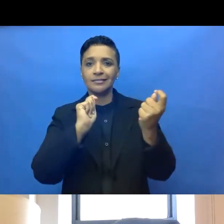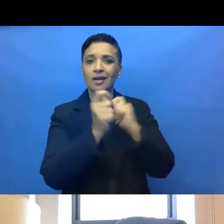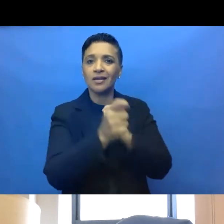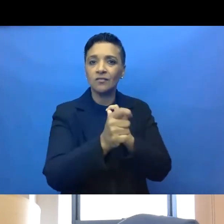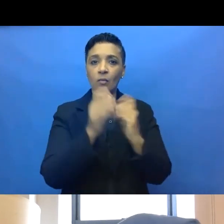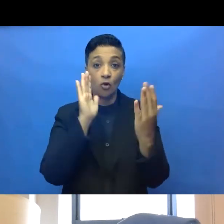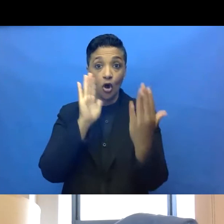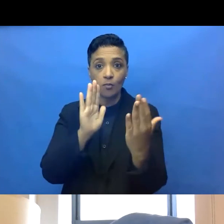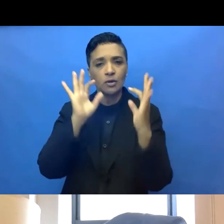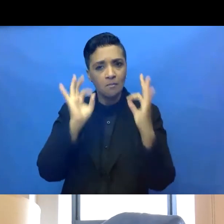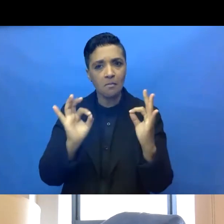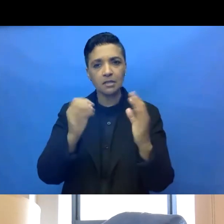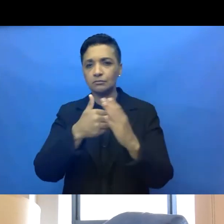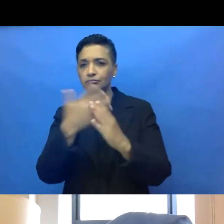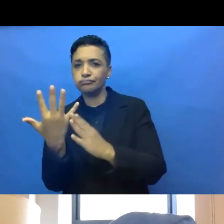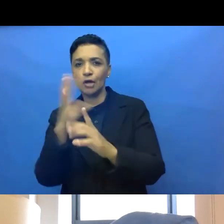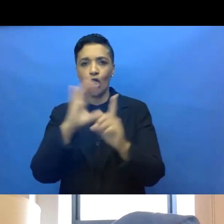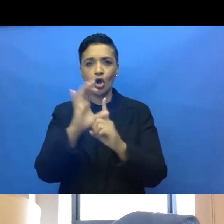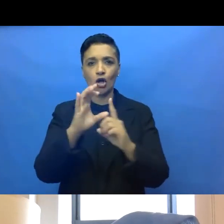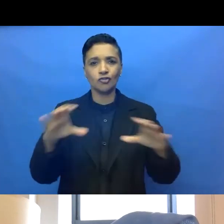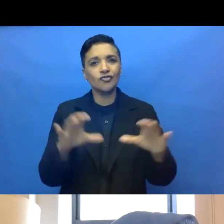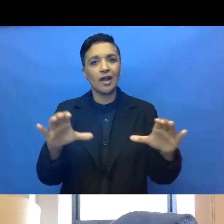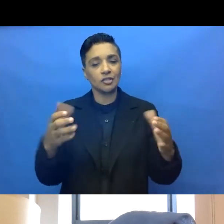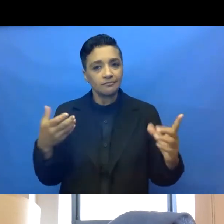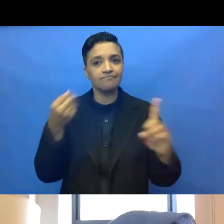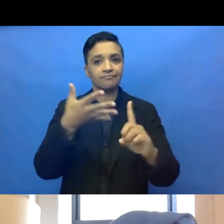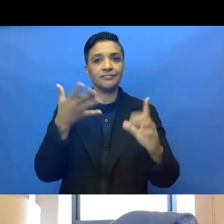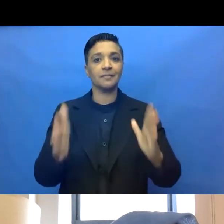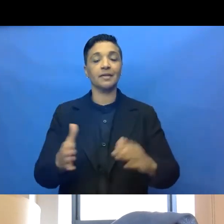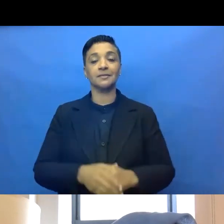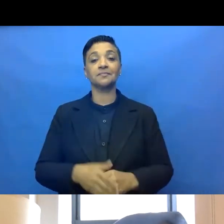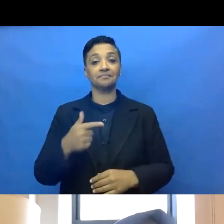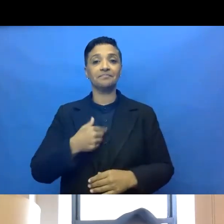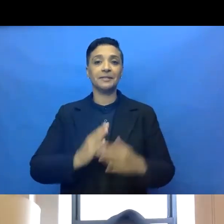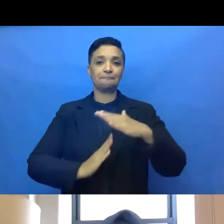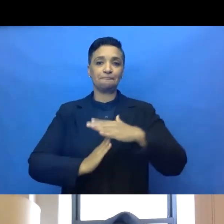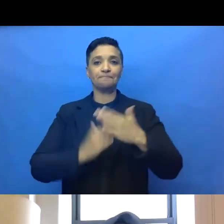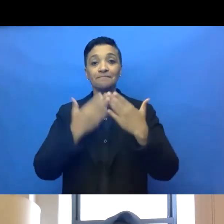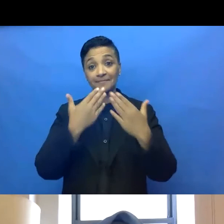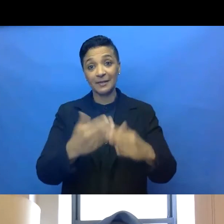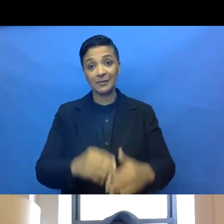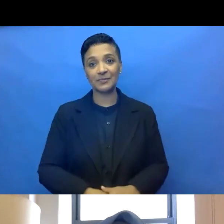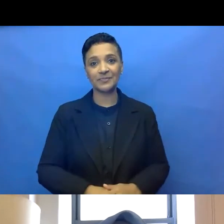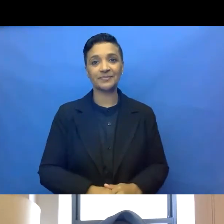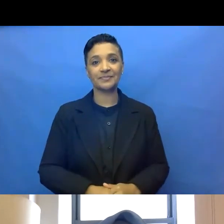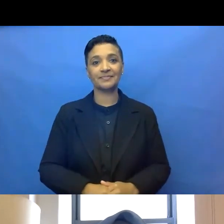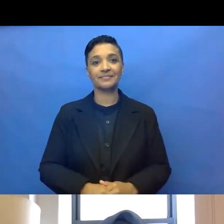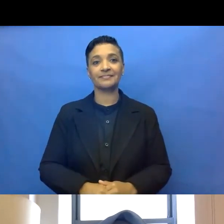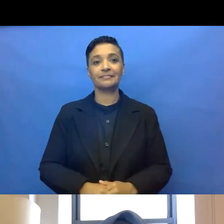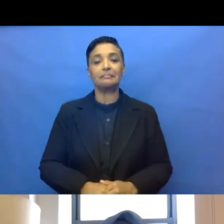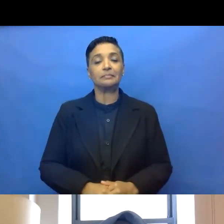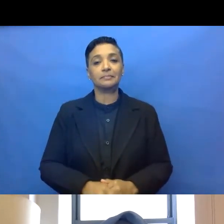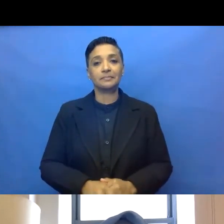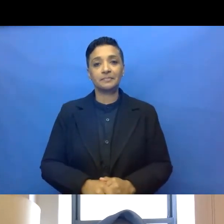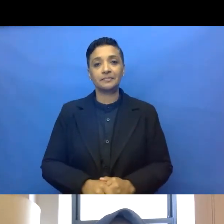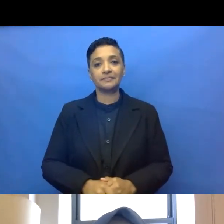plus pour avoir des approches transversales et qui